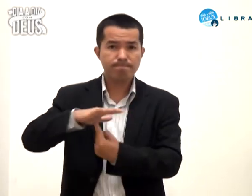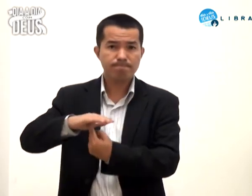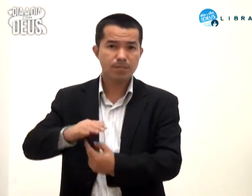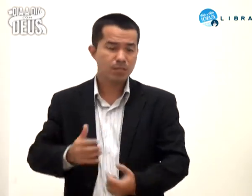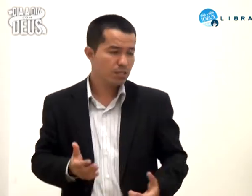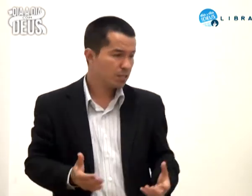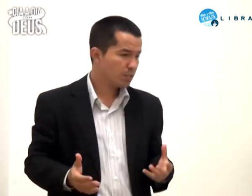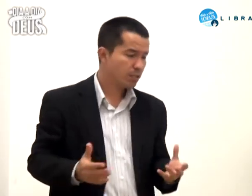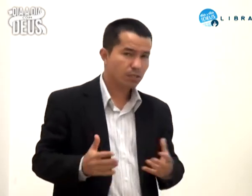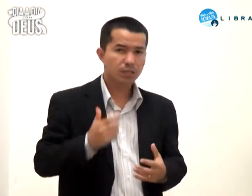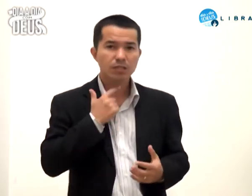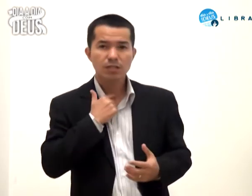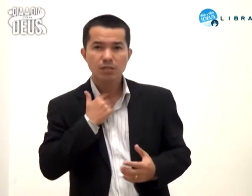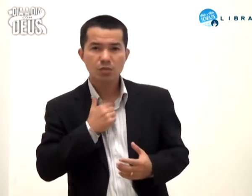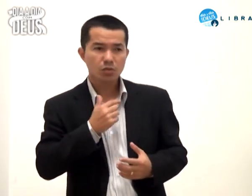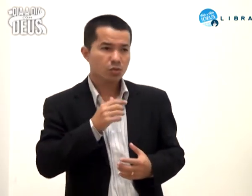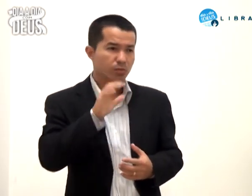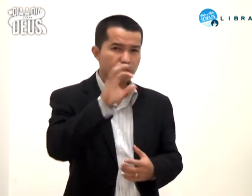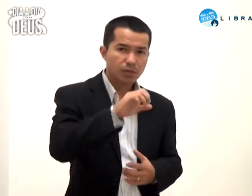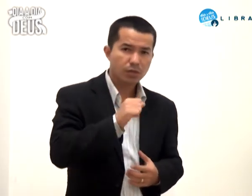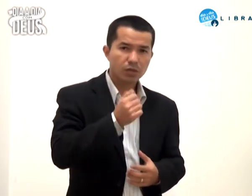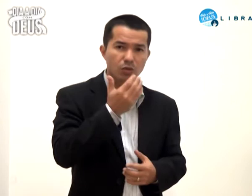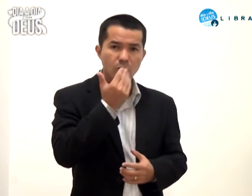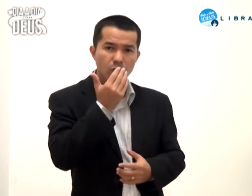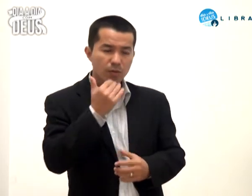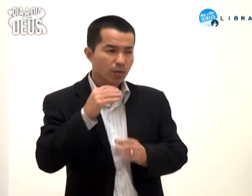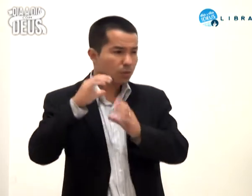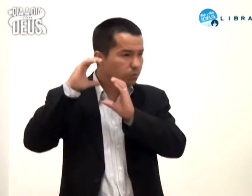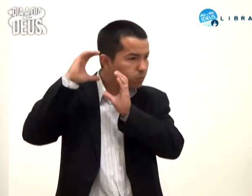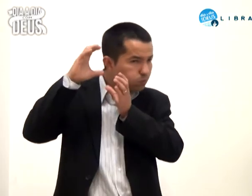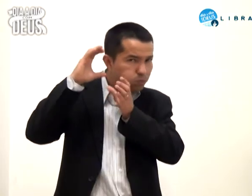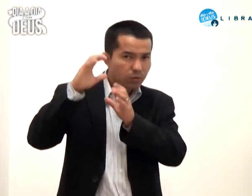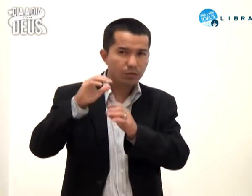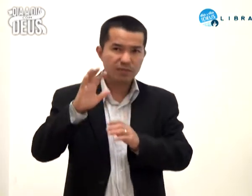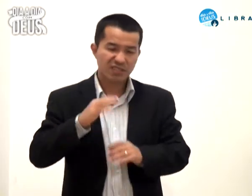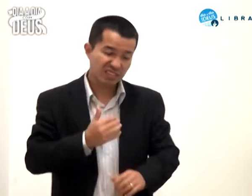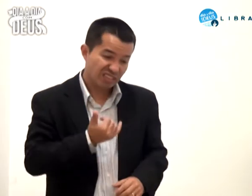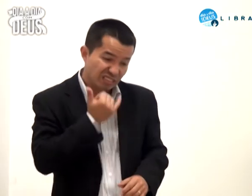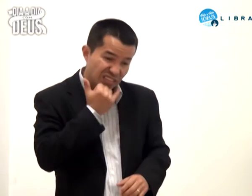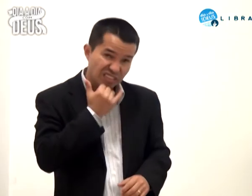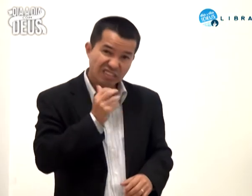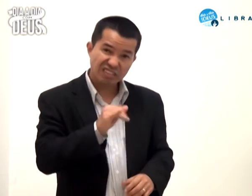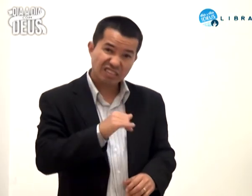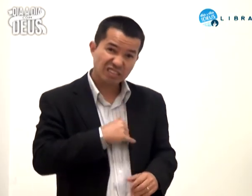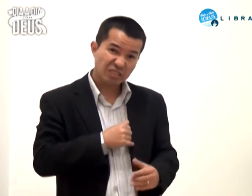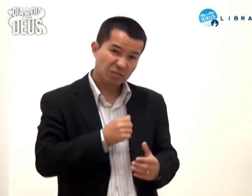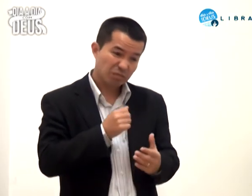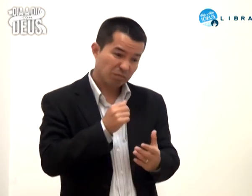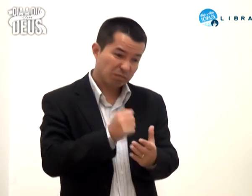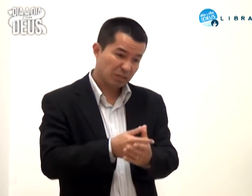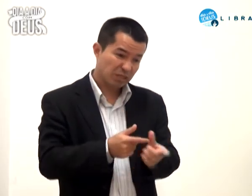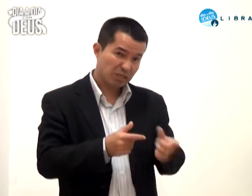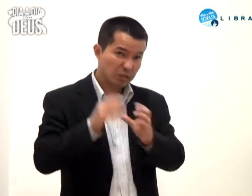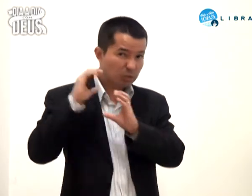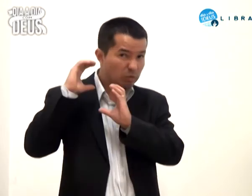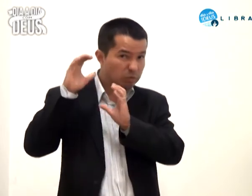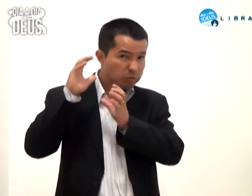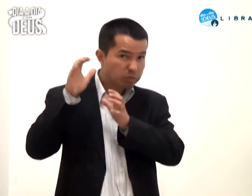E quando ela chegou naquele lugar, ela estava doida de vontade de comer o coco, não é? E Deus falava para o coração dela, pega